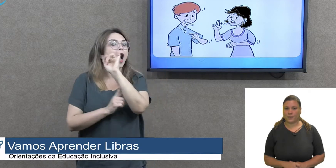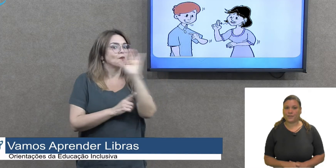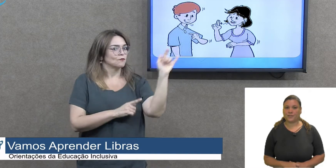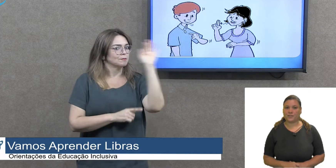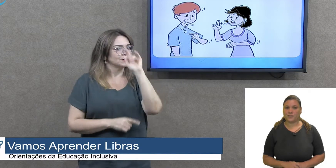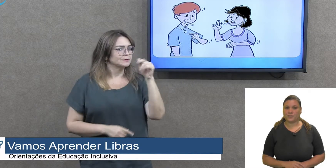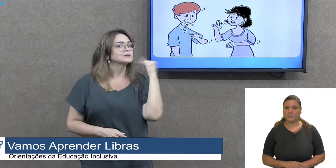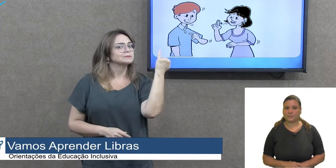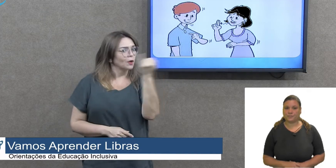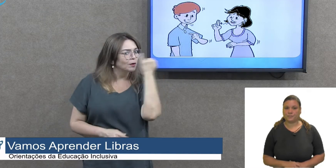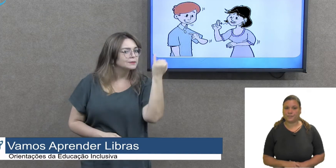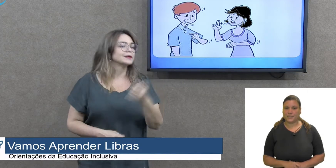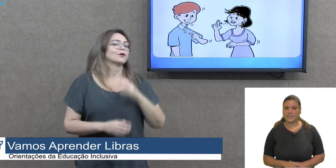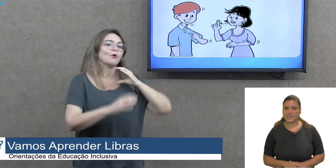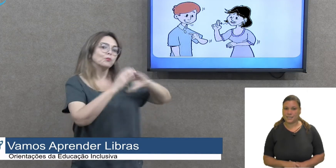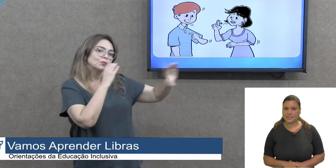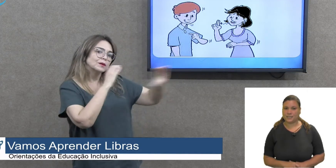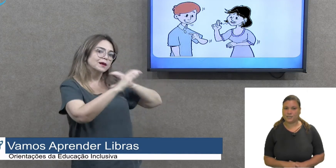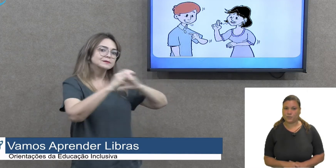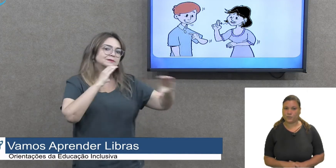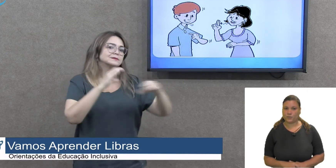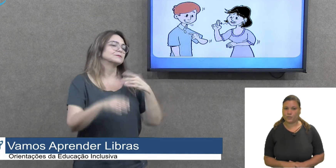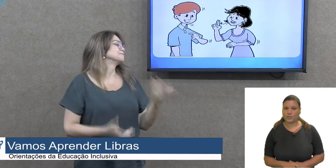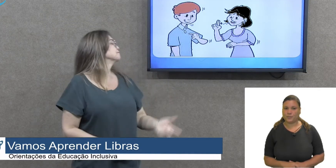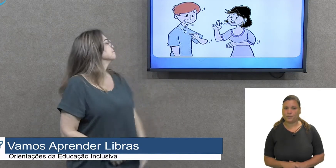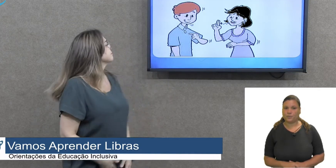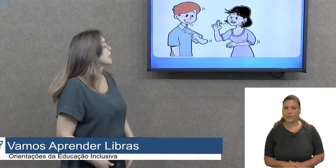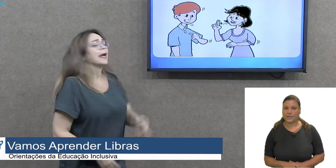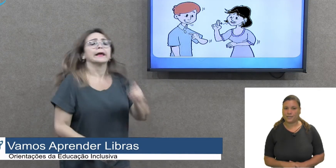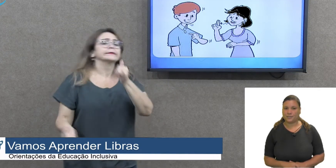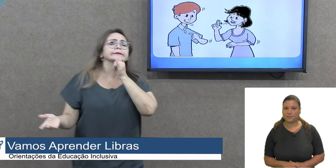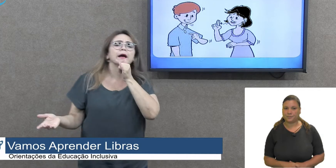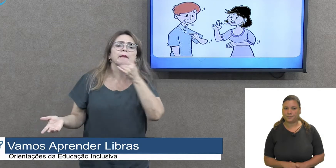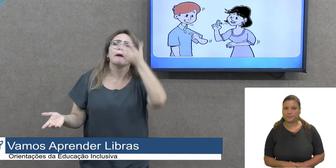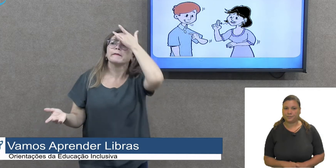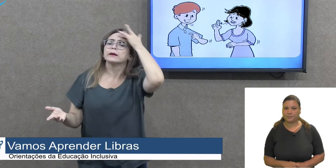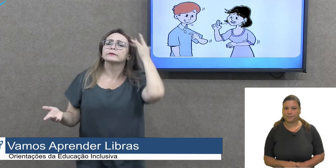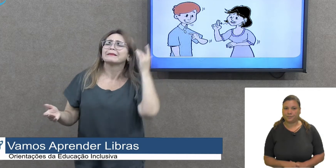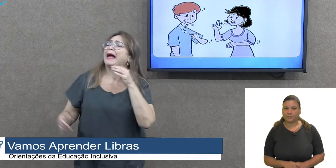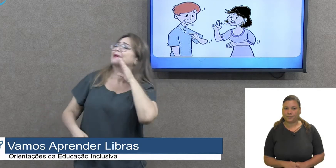Datilologia é importante. Precisa da datilologia para comunicação.